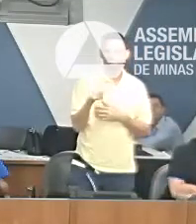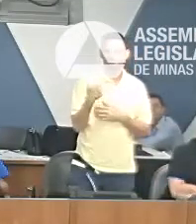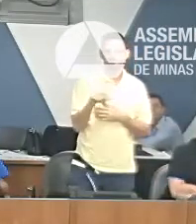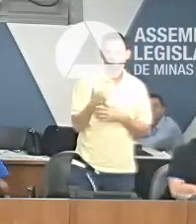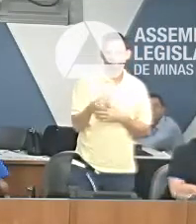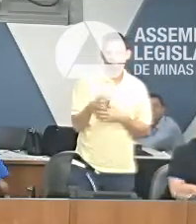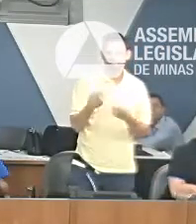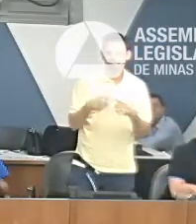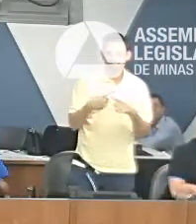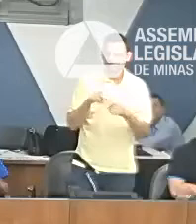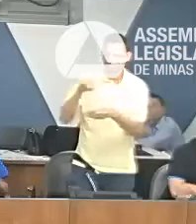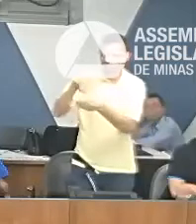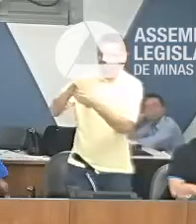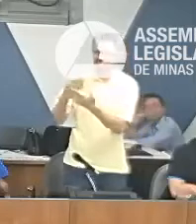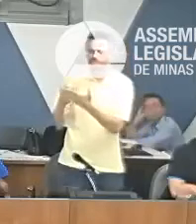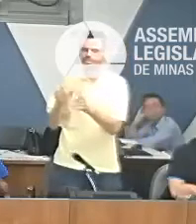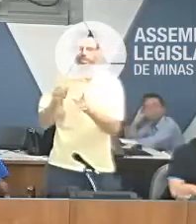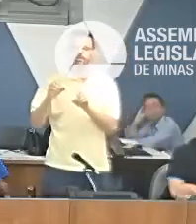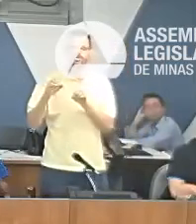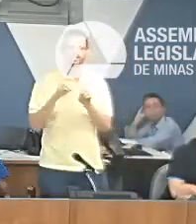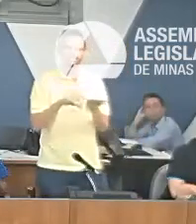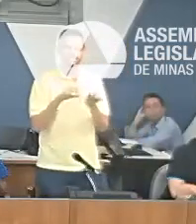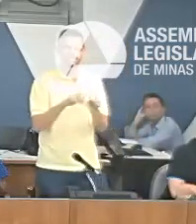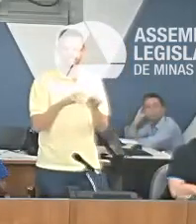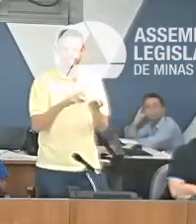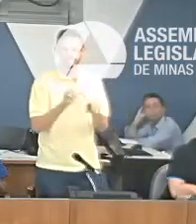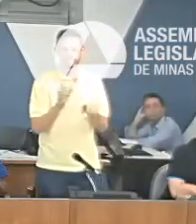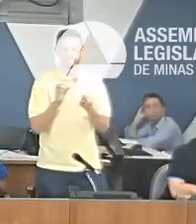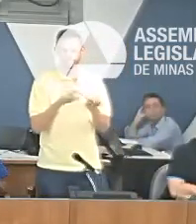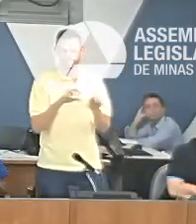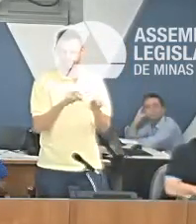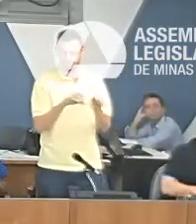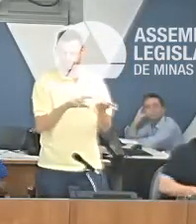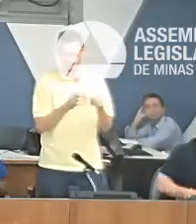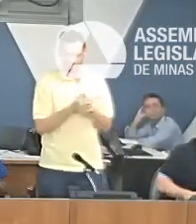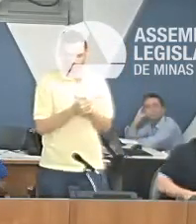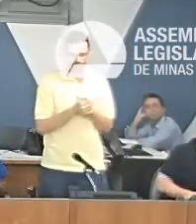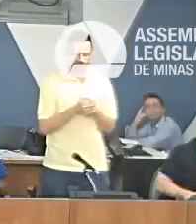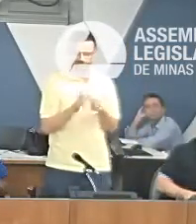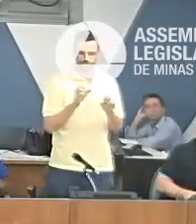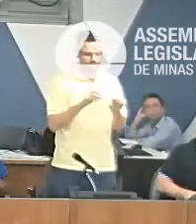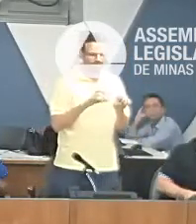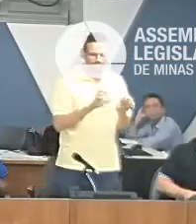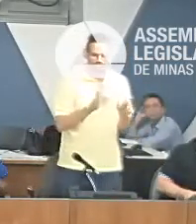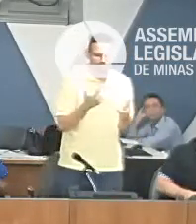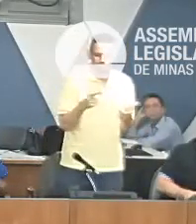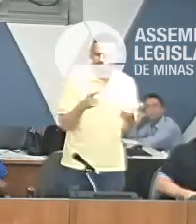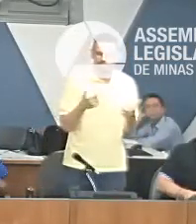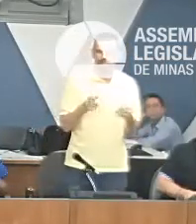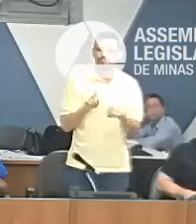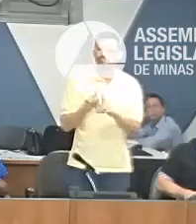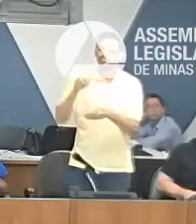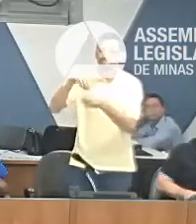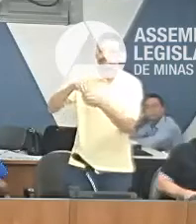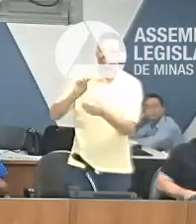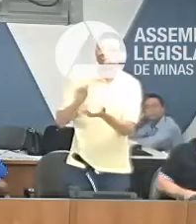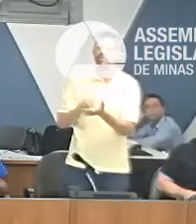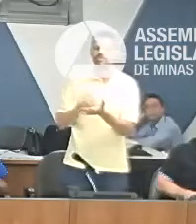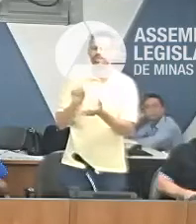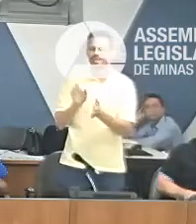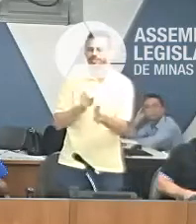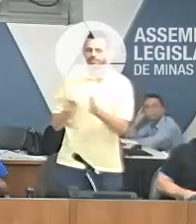ali de um campeonato é de esportivo mais às vezes é